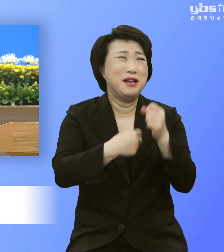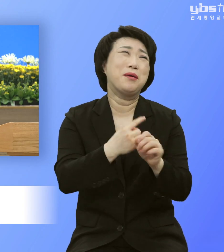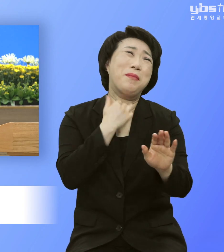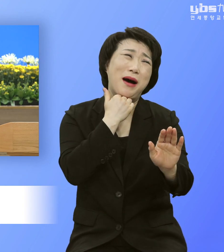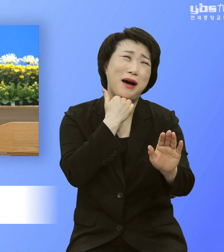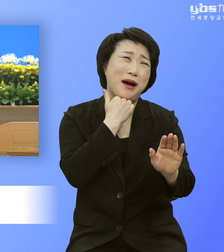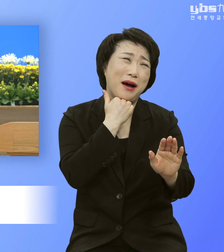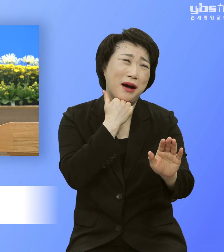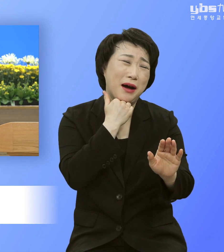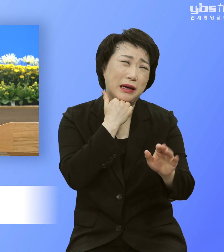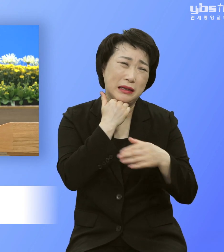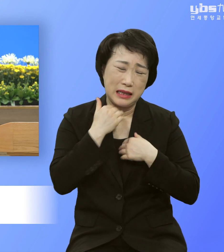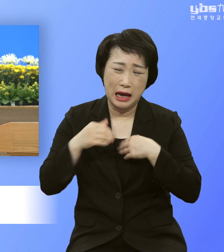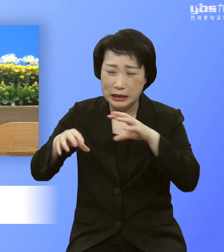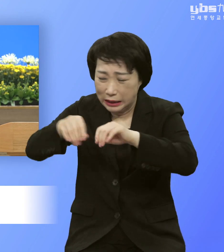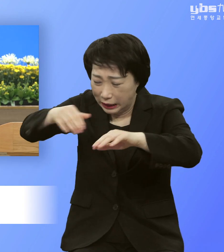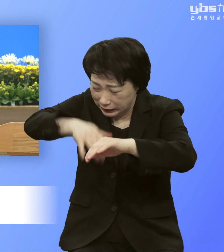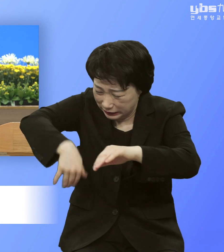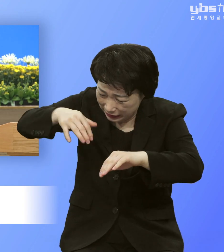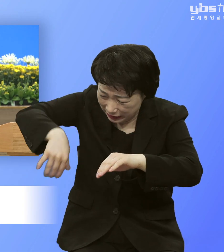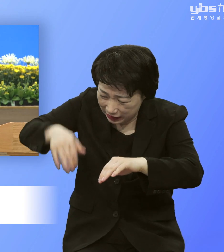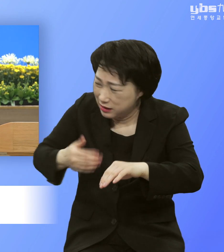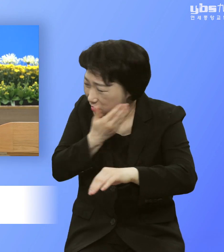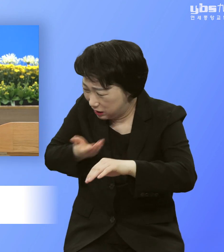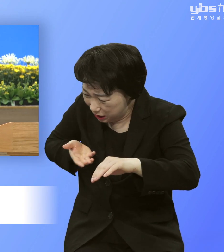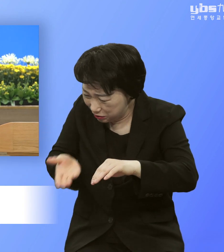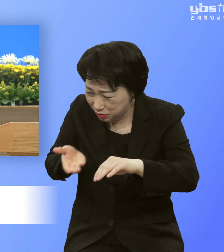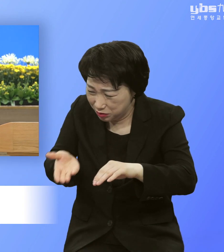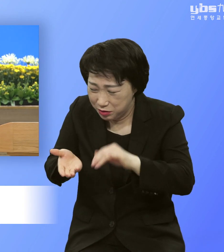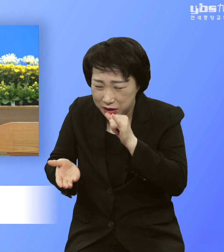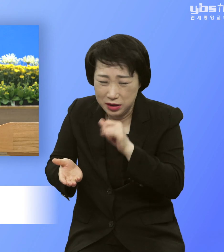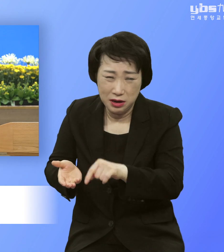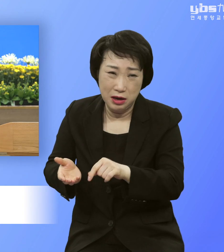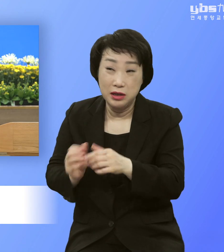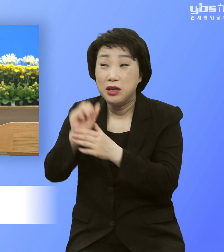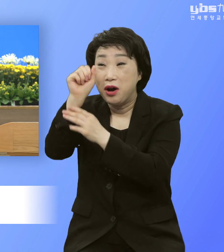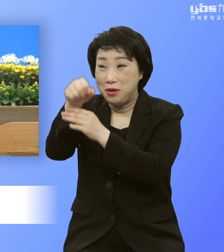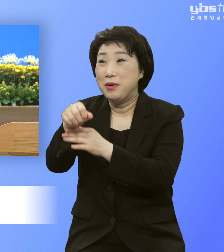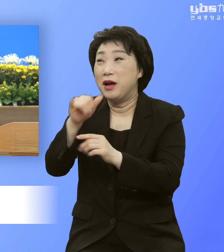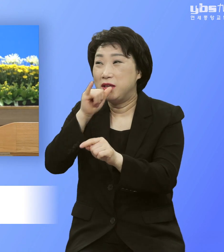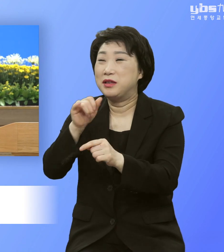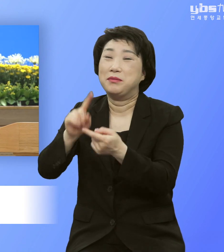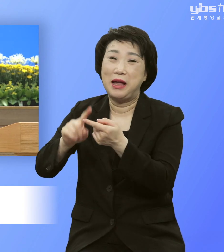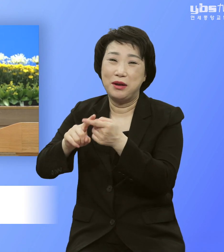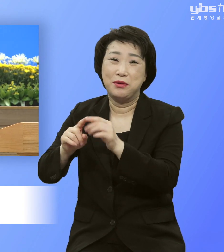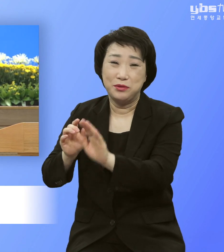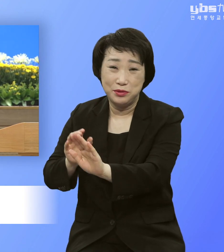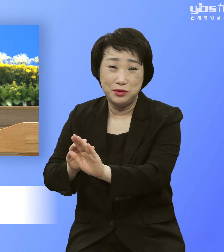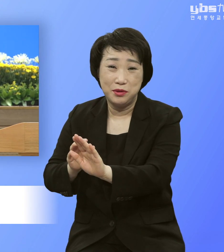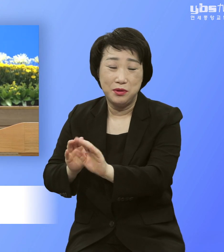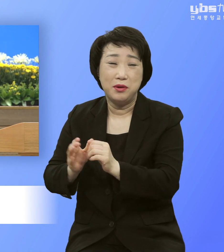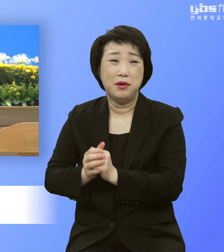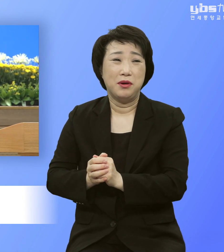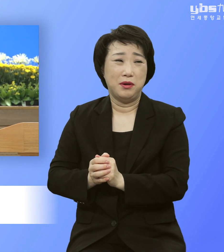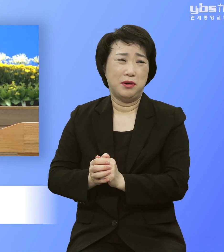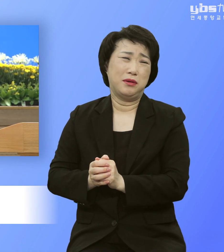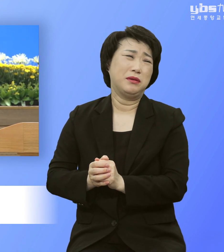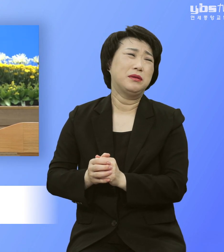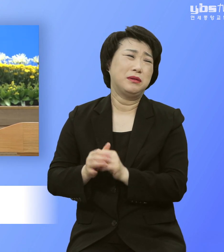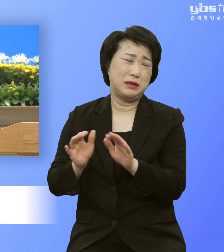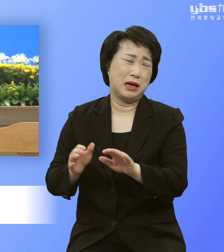해만 기다려줘. 내가 두 파고 골목을 주어서 열매가 열리거든.